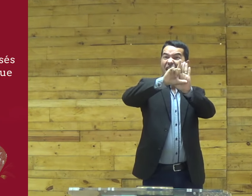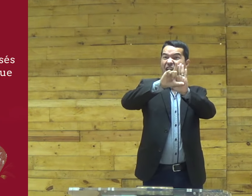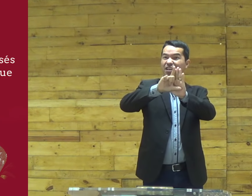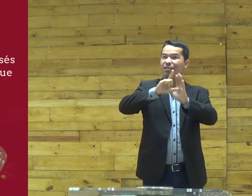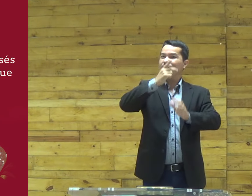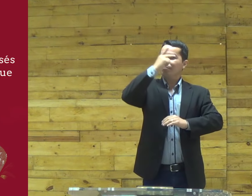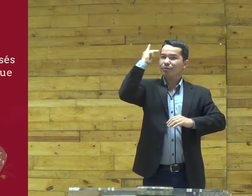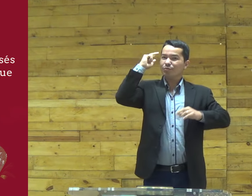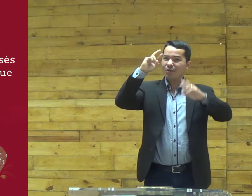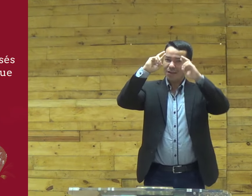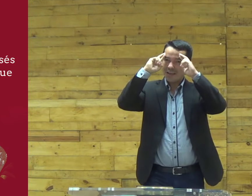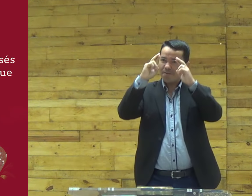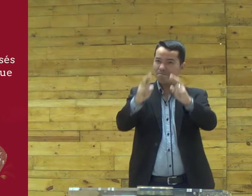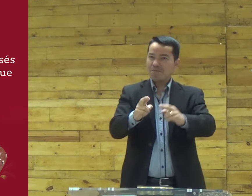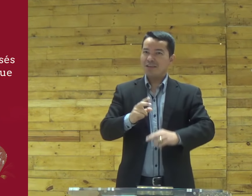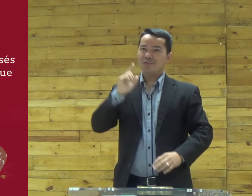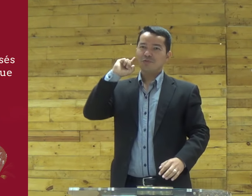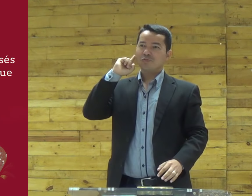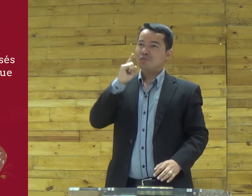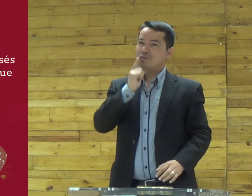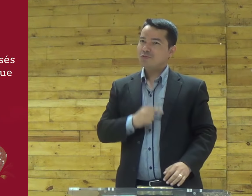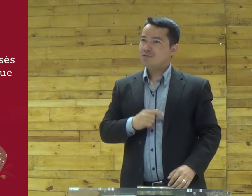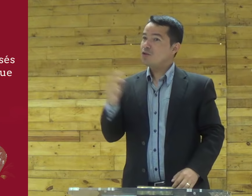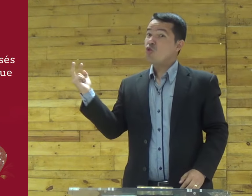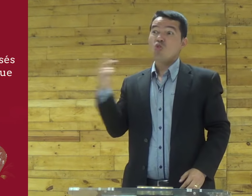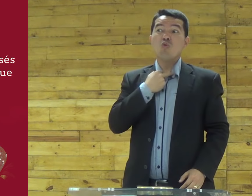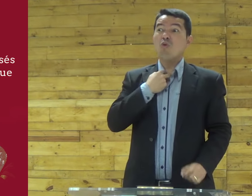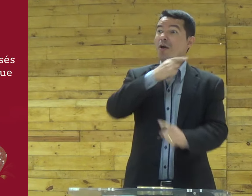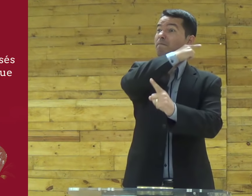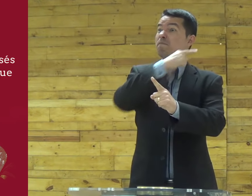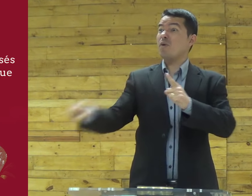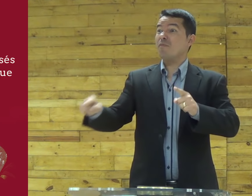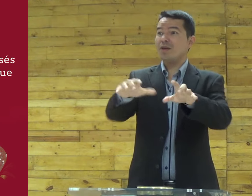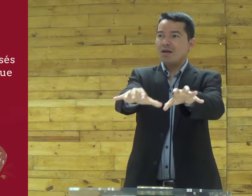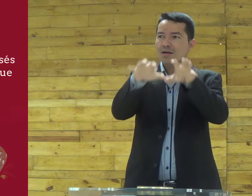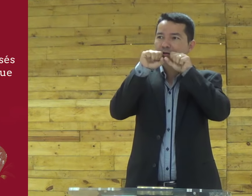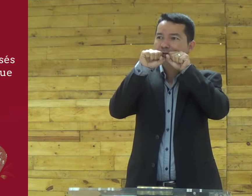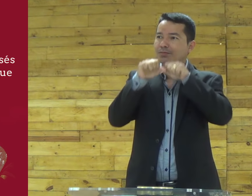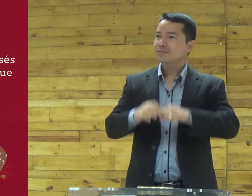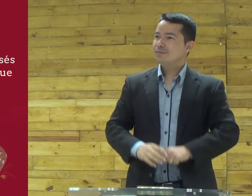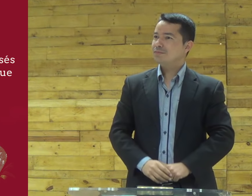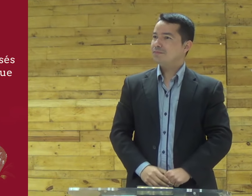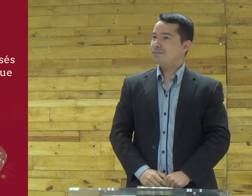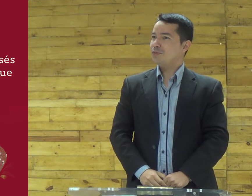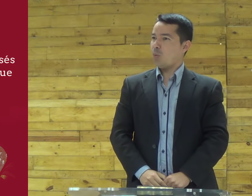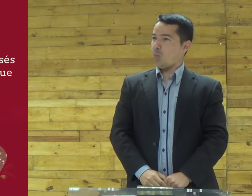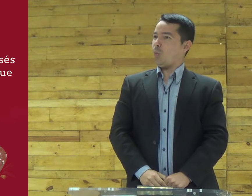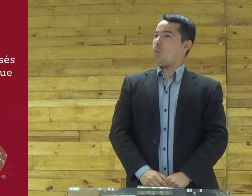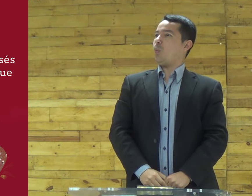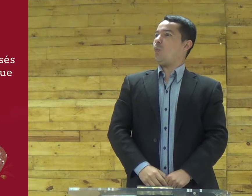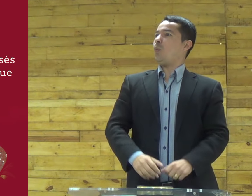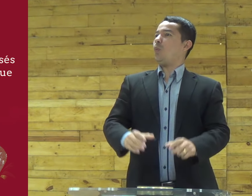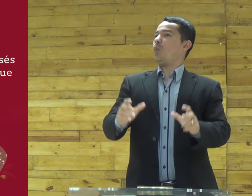como assim? Tem um pedacinho da lei que fala sobre surdez e que é proibido amaldiçoar essas